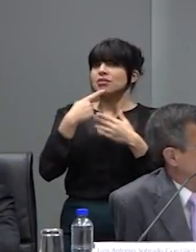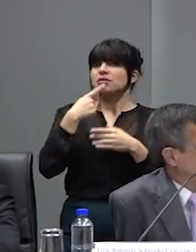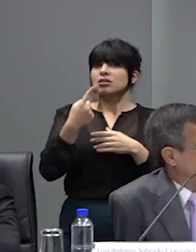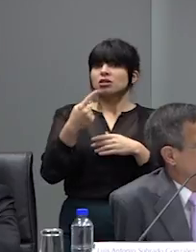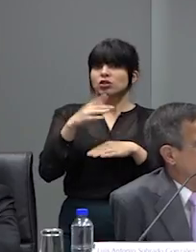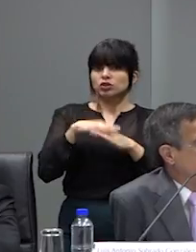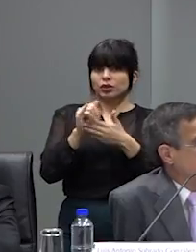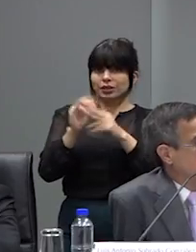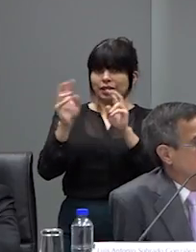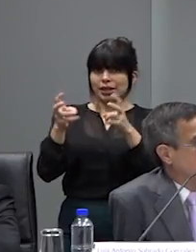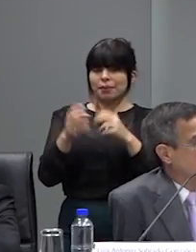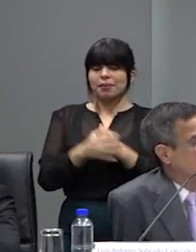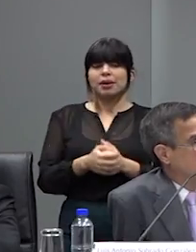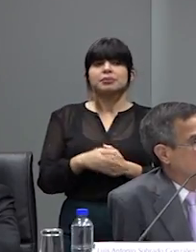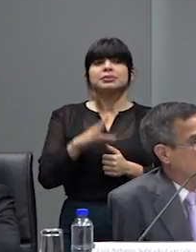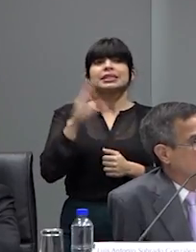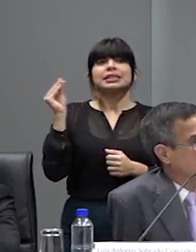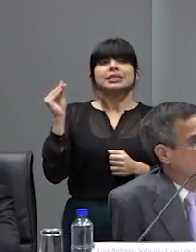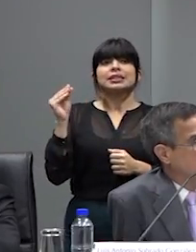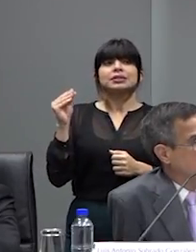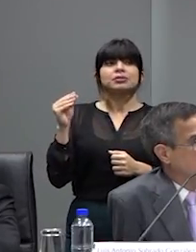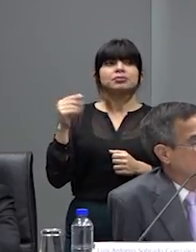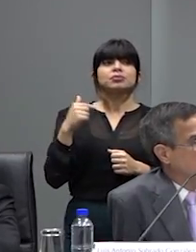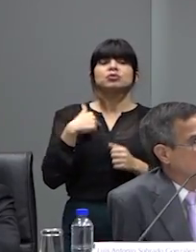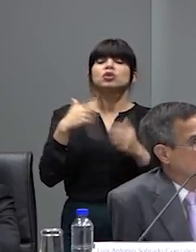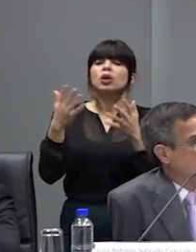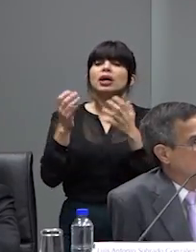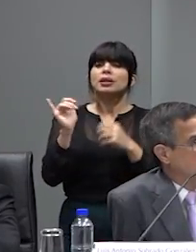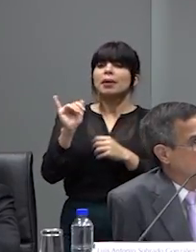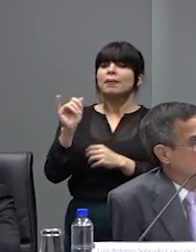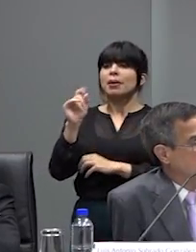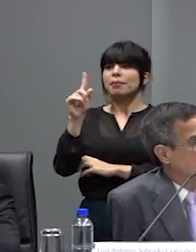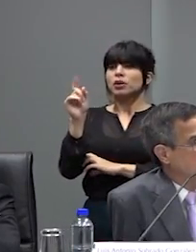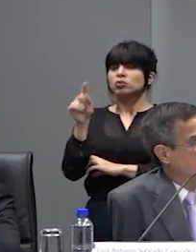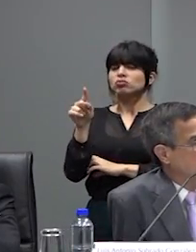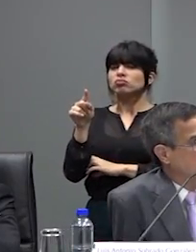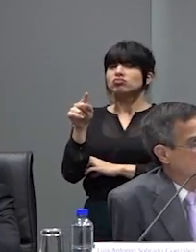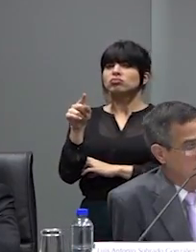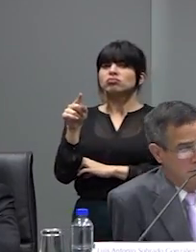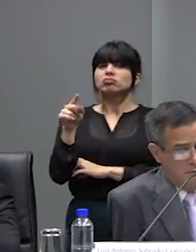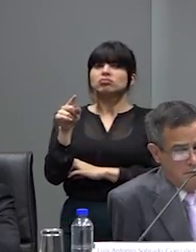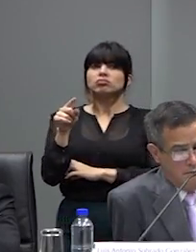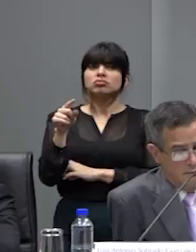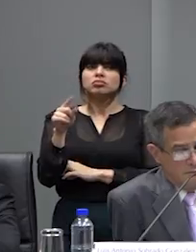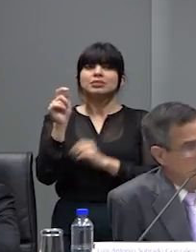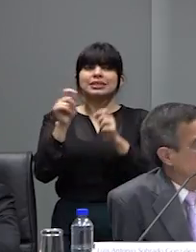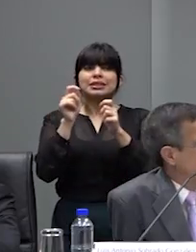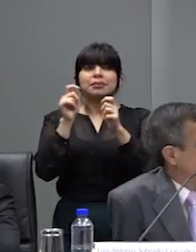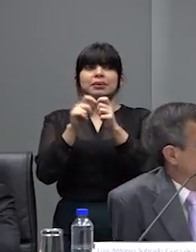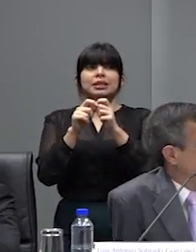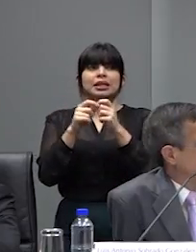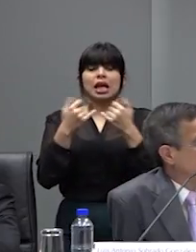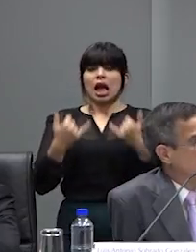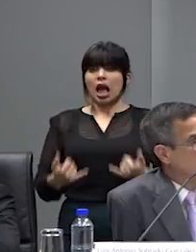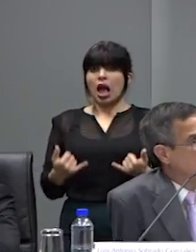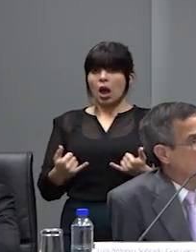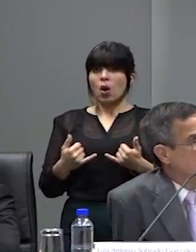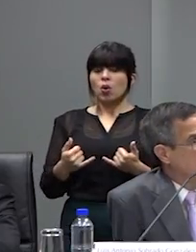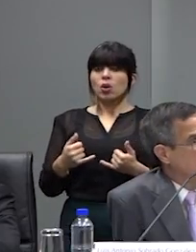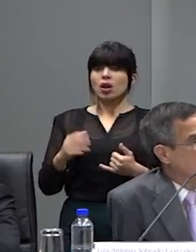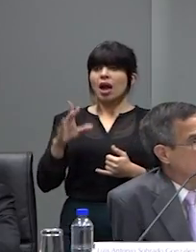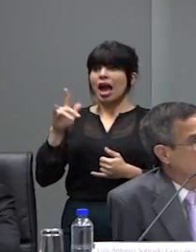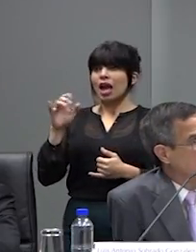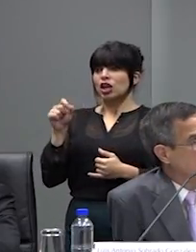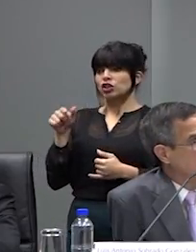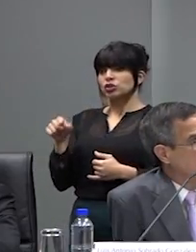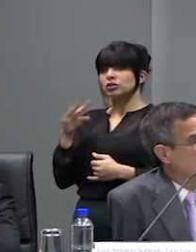alrededor de este tema? Y quería también consultarle, bueno, precisamente ahora que don Carlos está hablando del